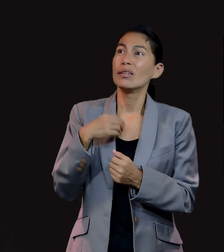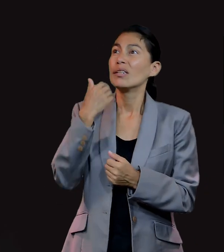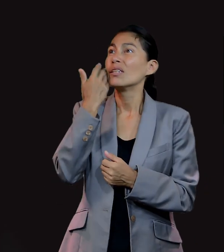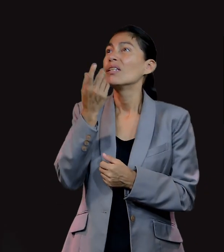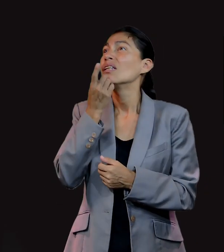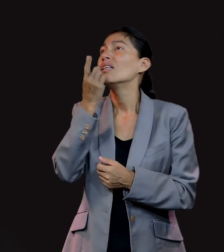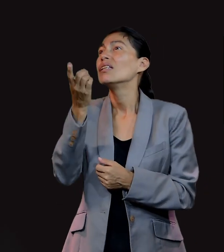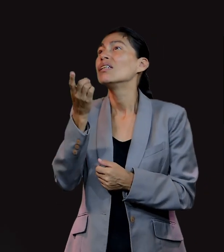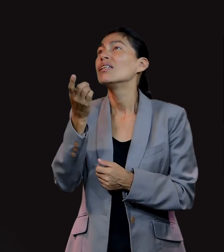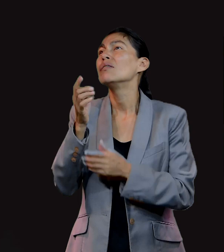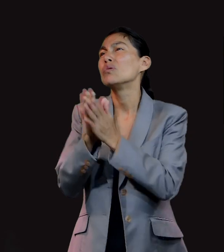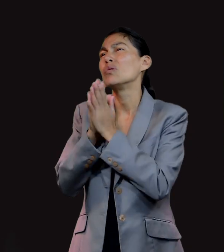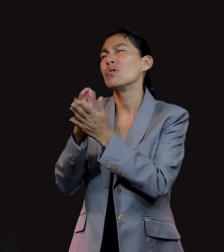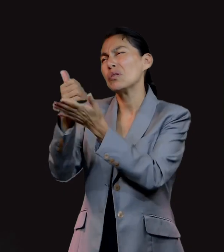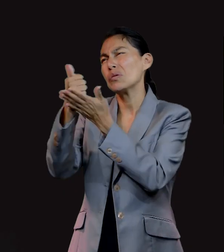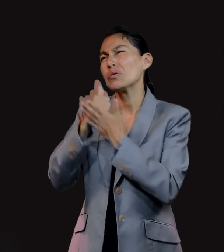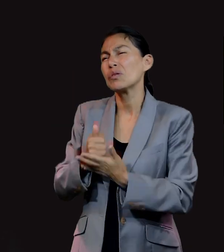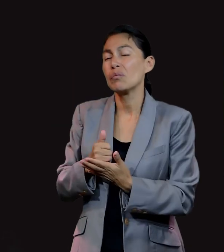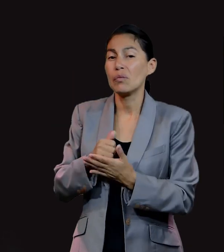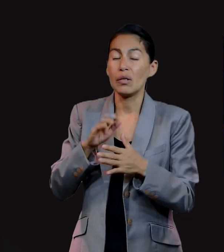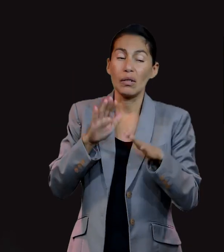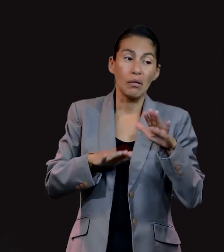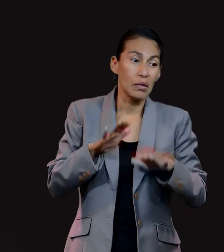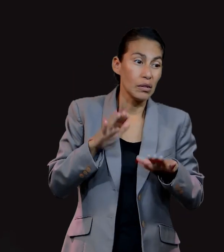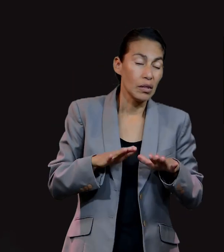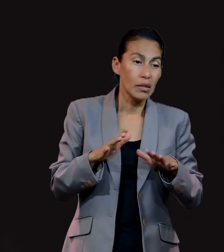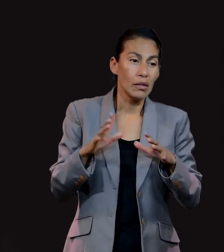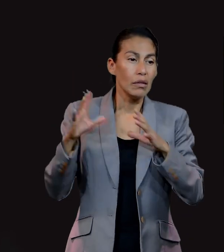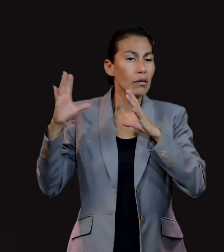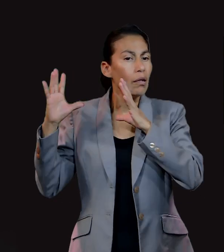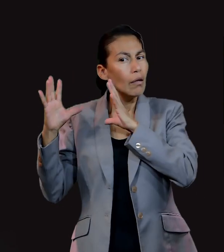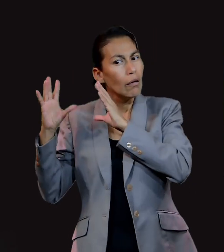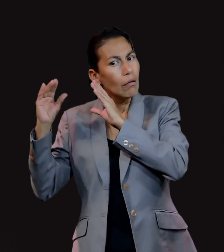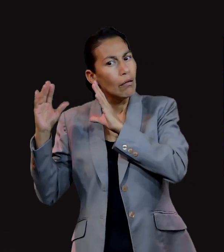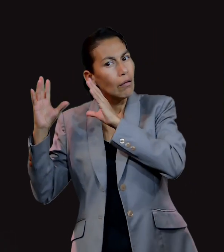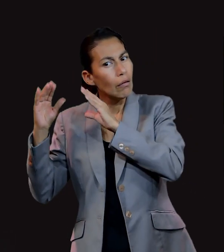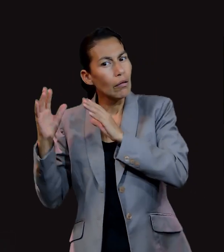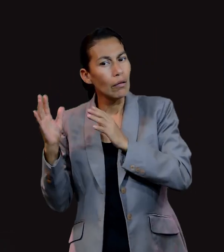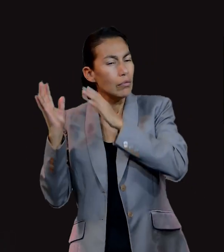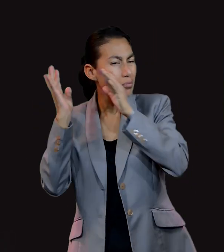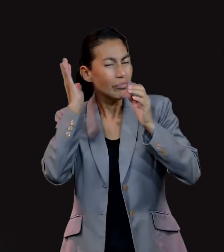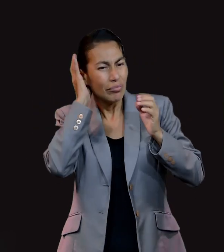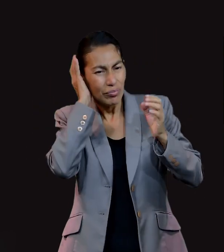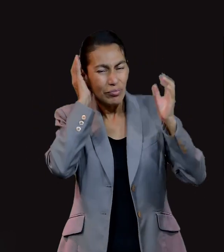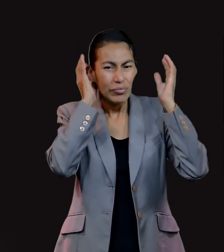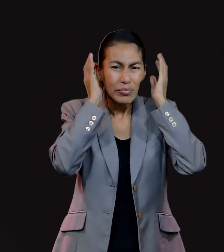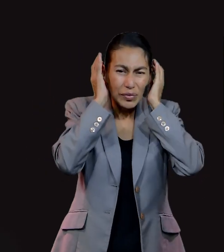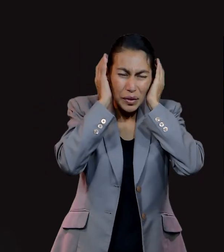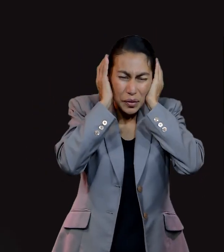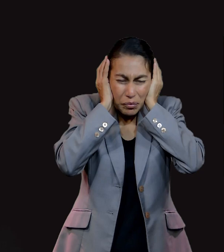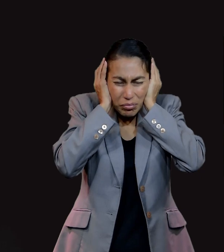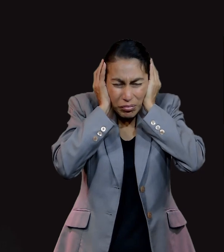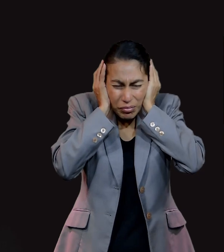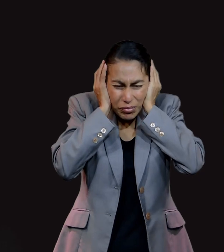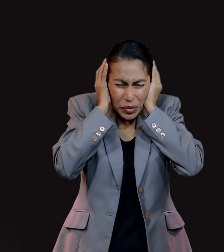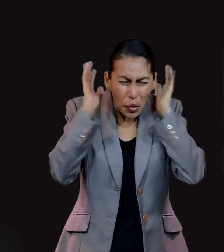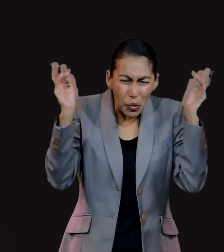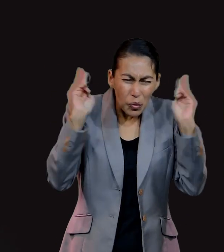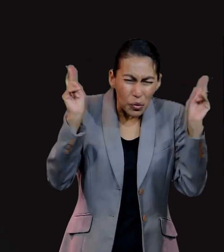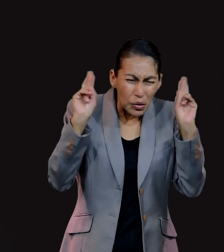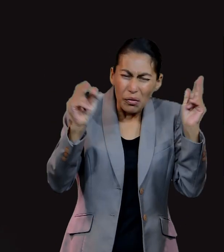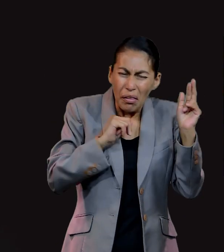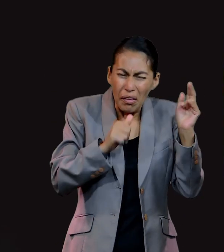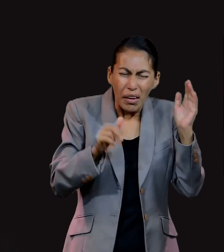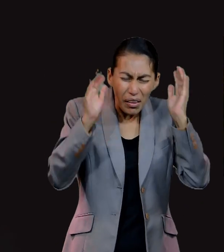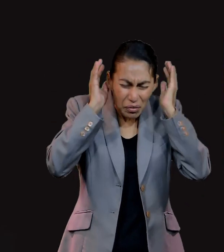decirle a Dios ayúdame Señor y a veces tenía que ponerme una almohada en un oído y la otra almohada en otro oído para evitar lo que